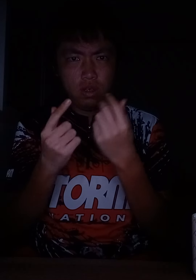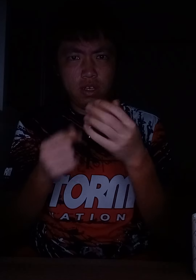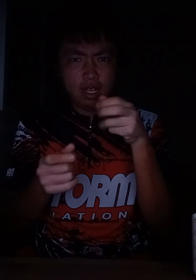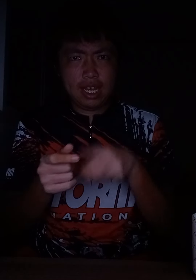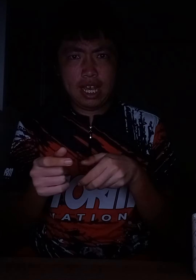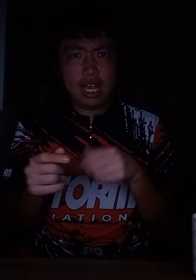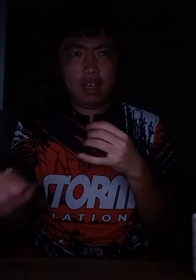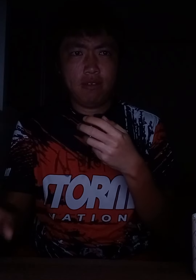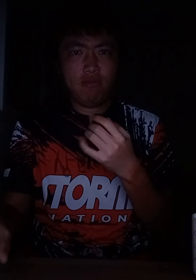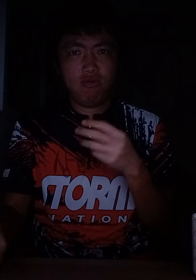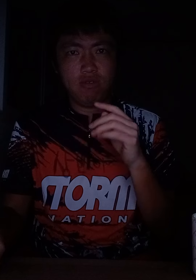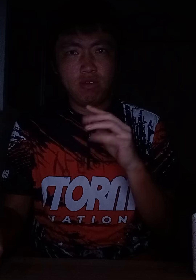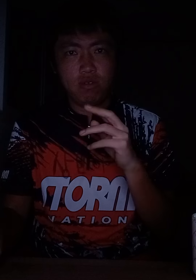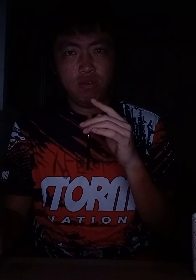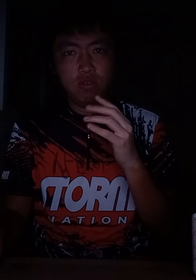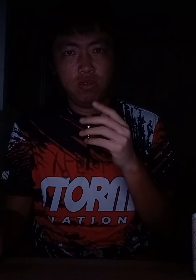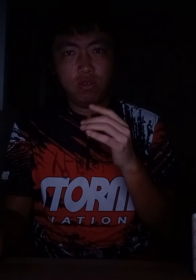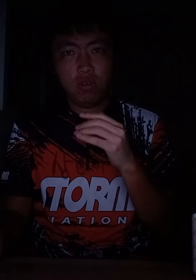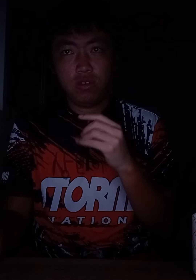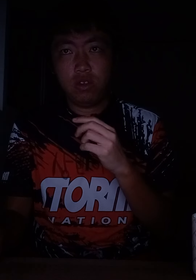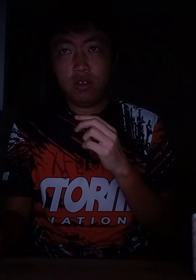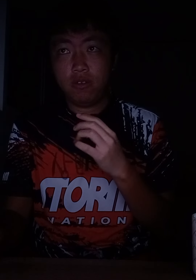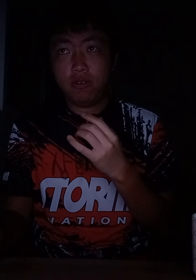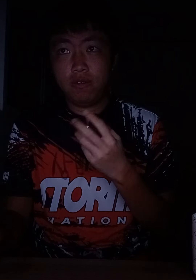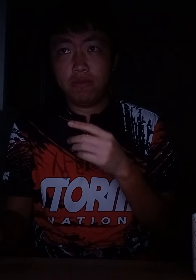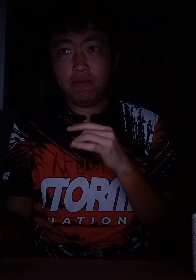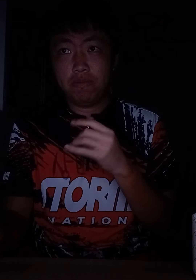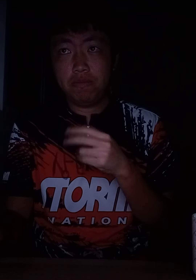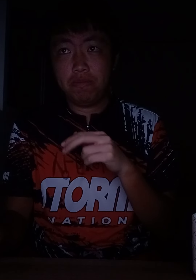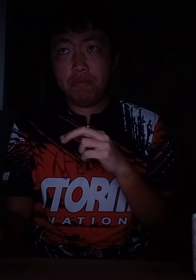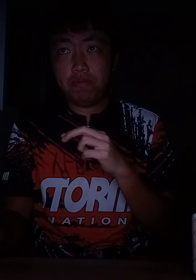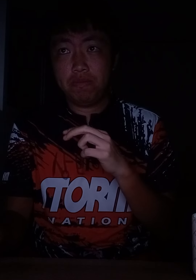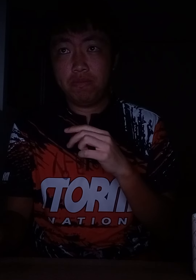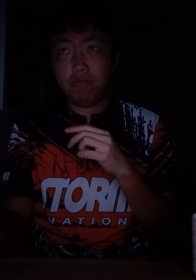위해 플러그는 시간을 두고 차례로 꽂아야 합니다. YTN 최민기입니다.